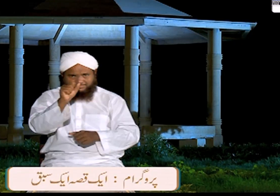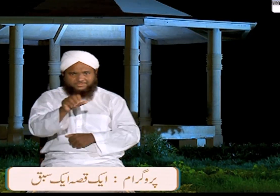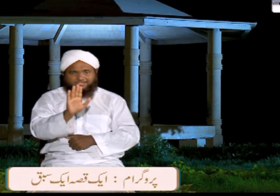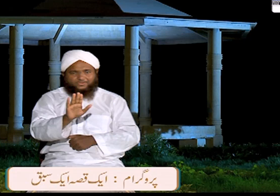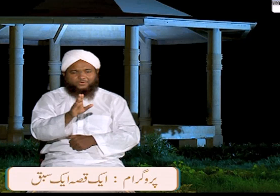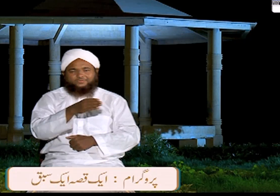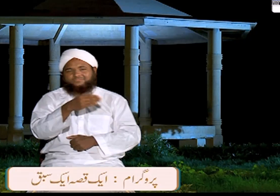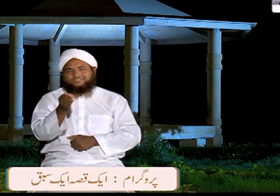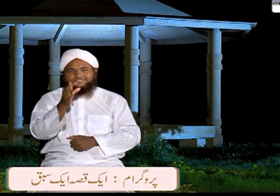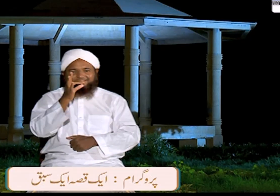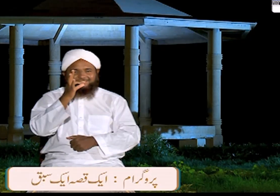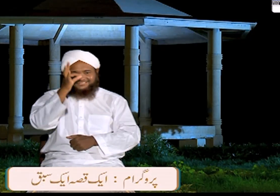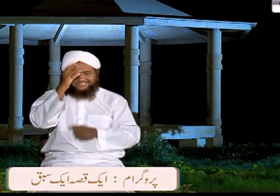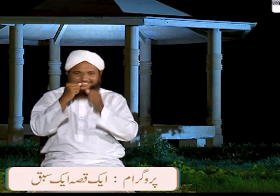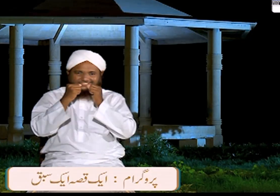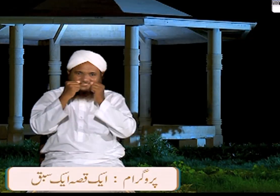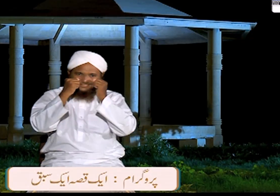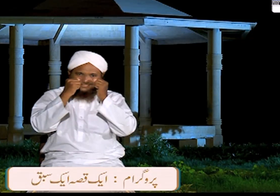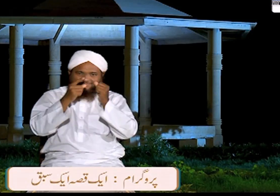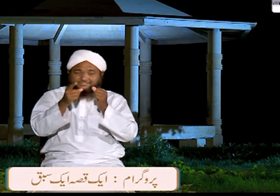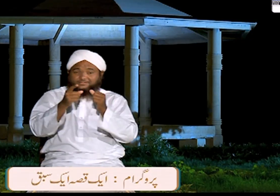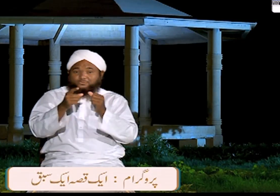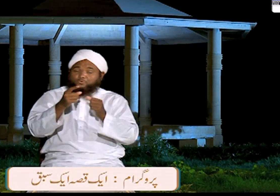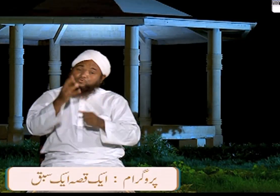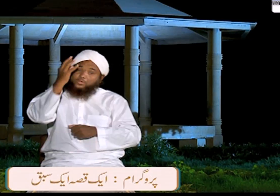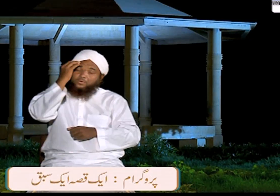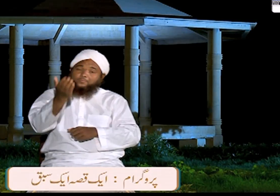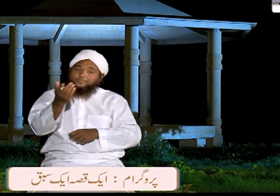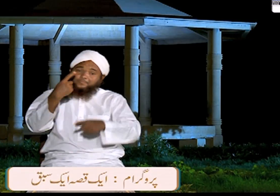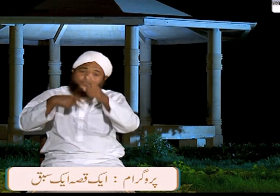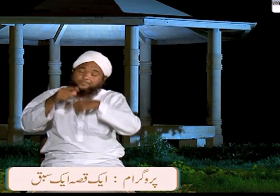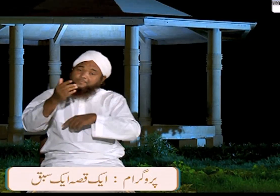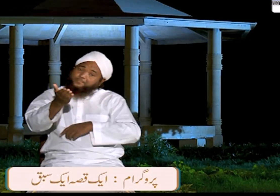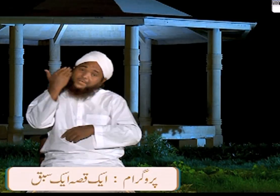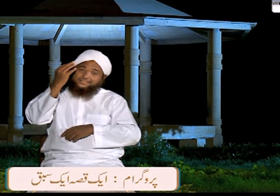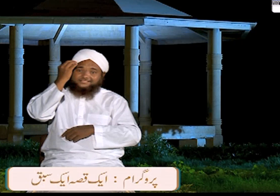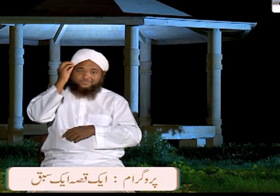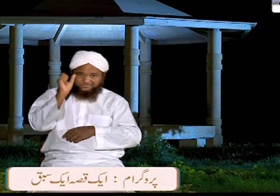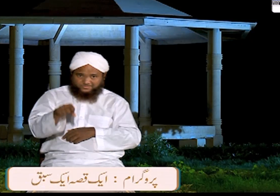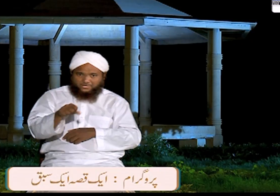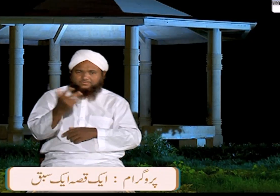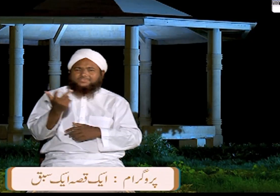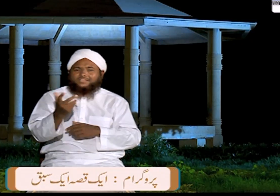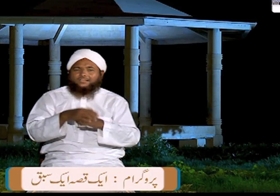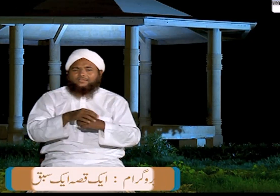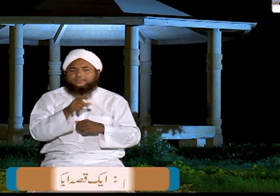کر آپ صلی اللہ علیہ وآلہ وسلم نے غیب کی خبر دیتے ہوئے ارشاد فرمایا وماعکہ کتاب تبع